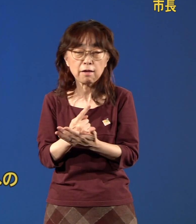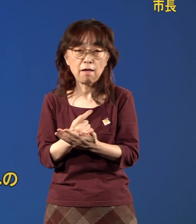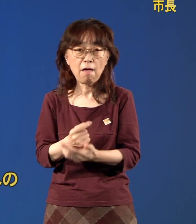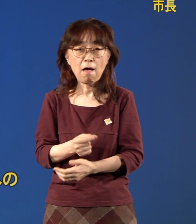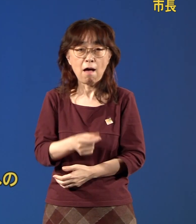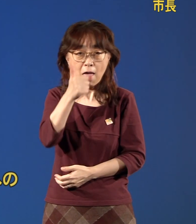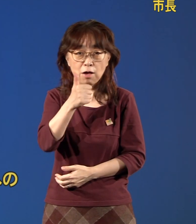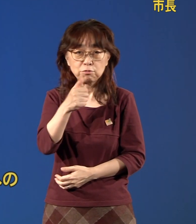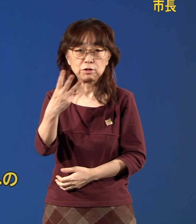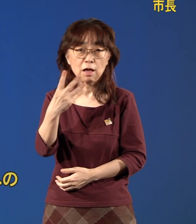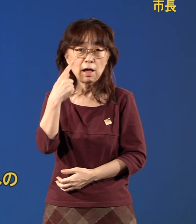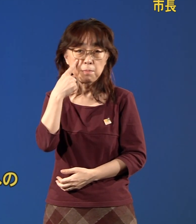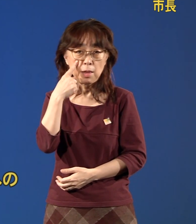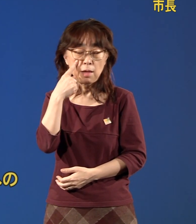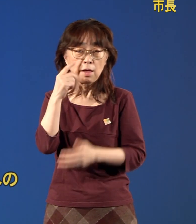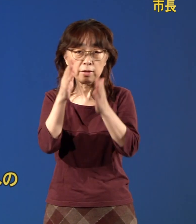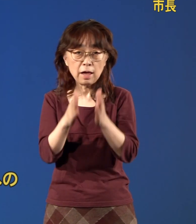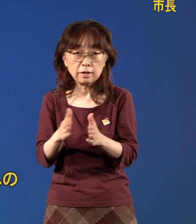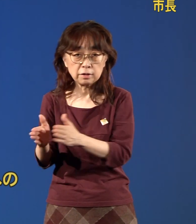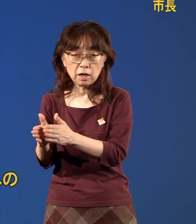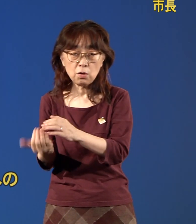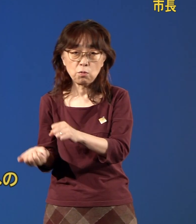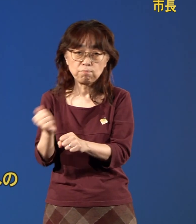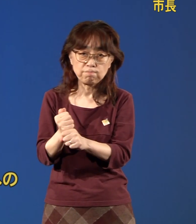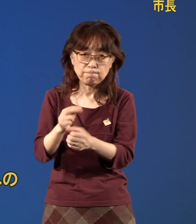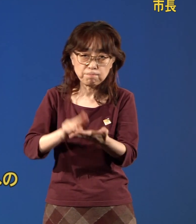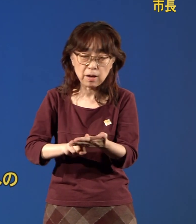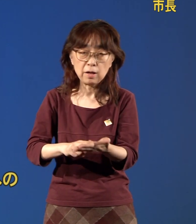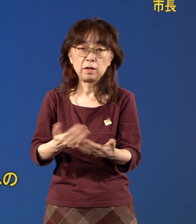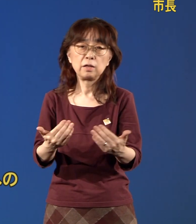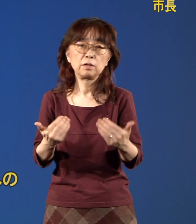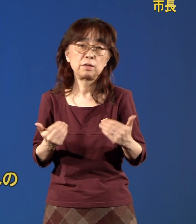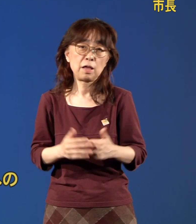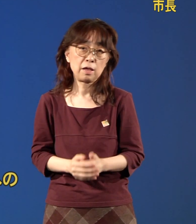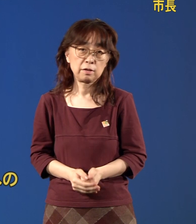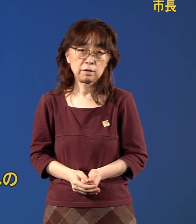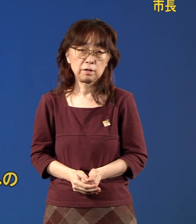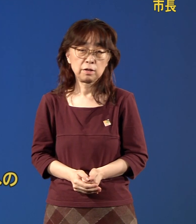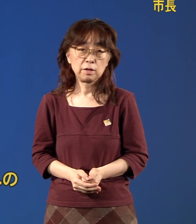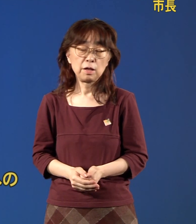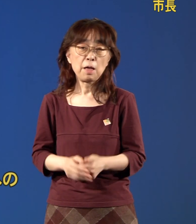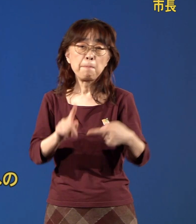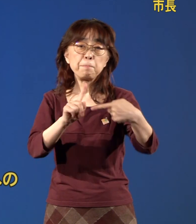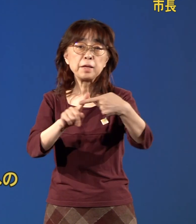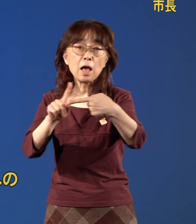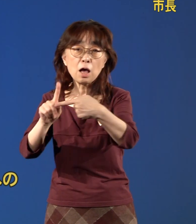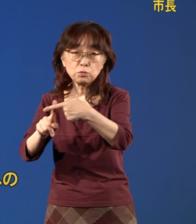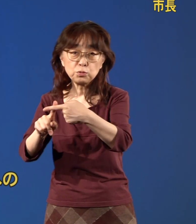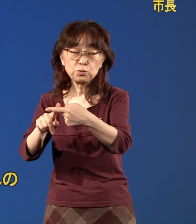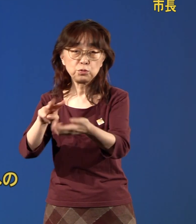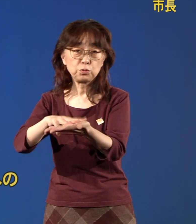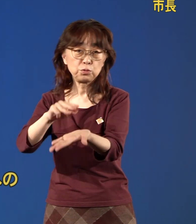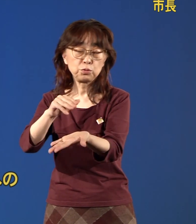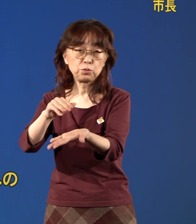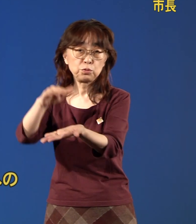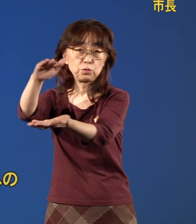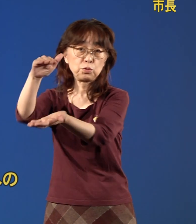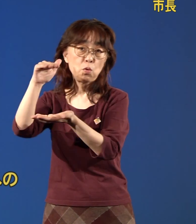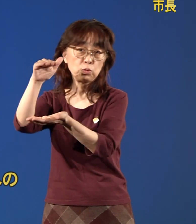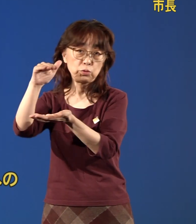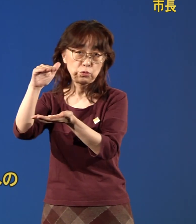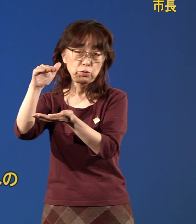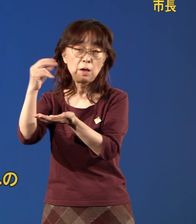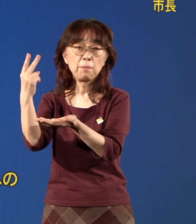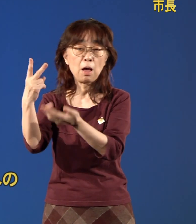というのを作っていかなきゃいけないというふうに思ってますけれども、やはりそれに見合う供給、あるいはその北海道からの配